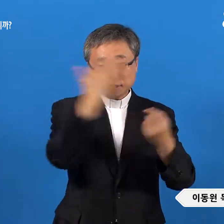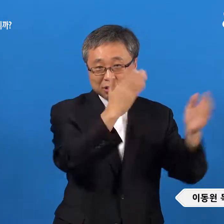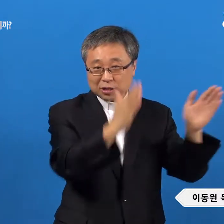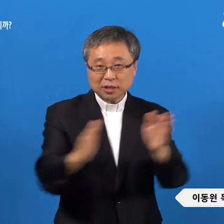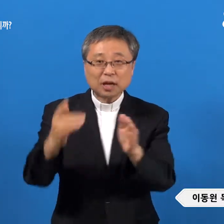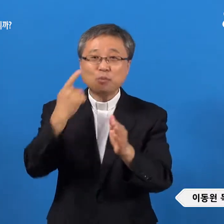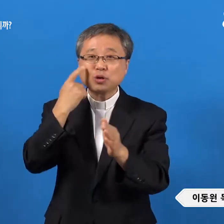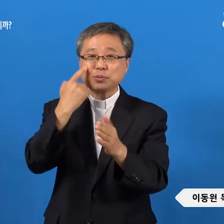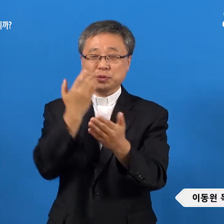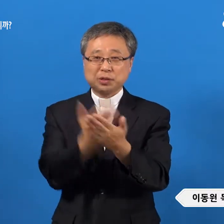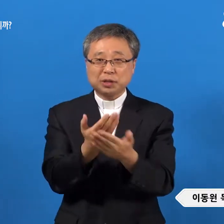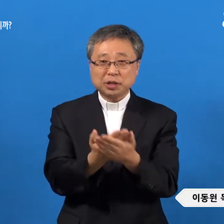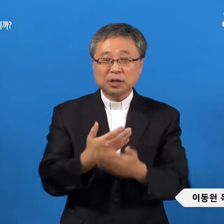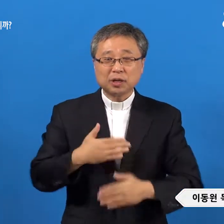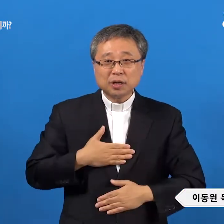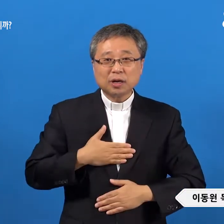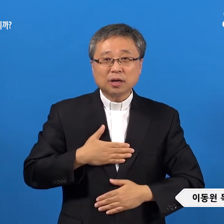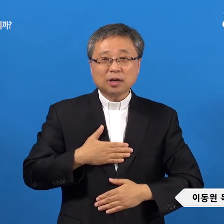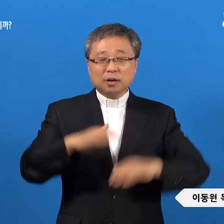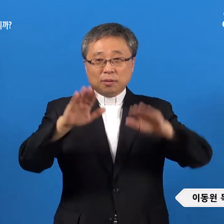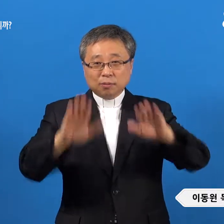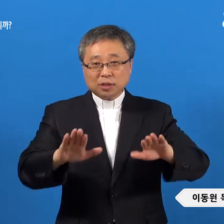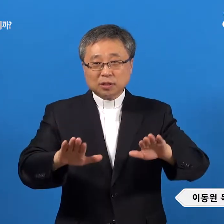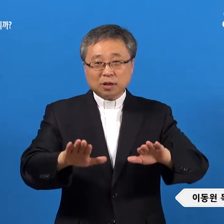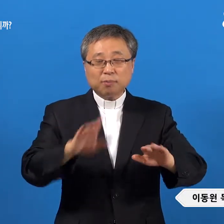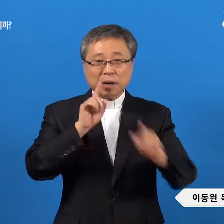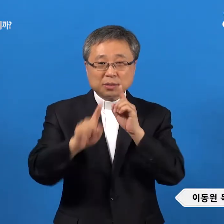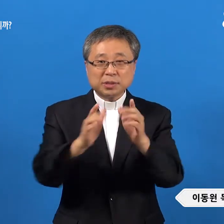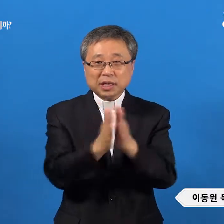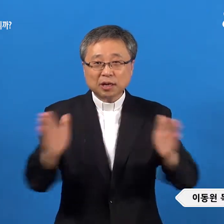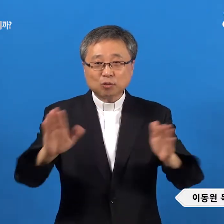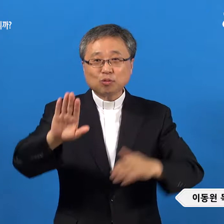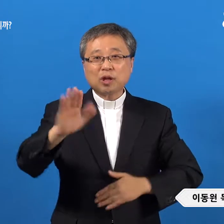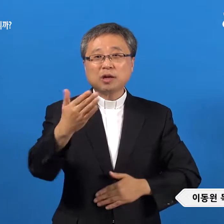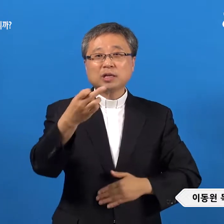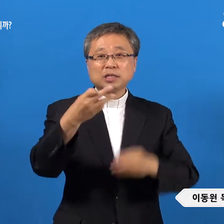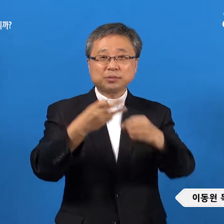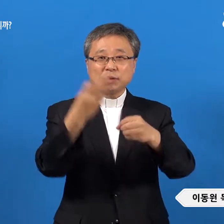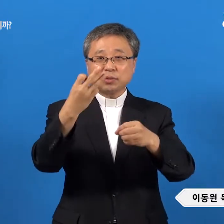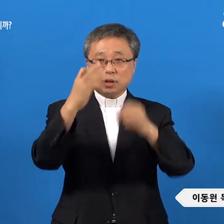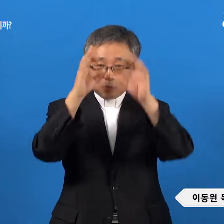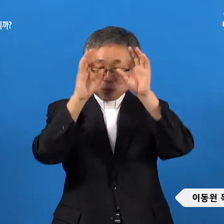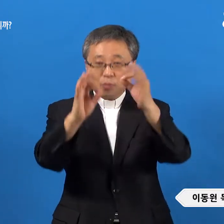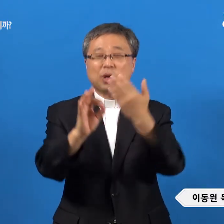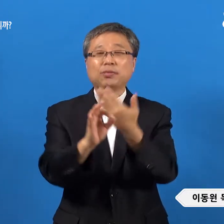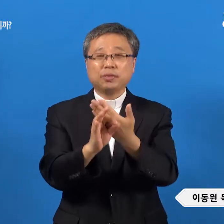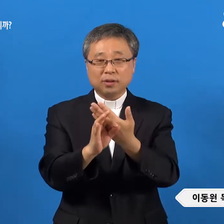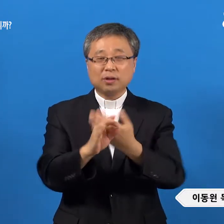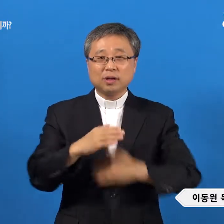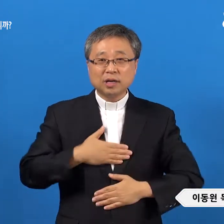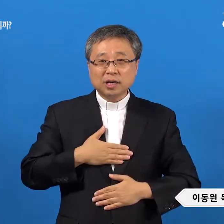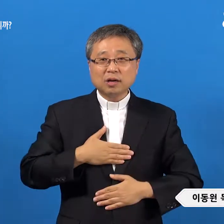보십시오. 자, 먼저 본문이 시작되던 13절의 말씀을 다시 한번 묵상해 보시기 바랍니다. 13절이